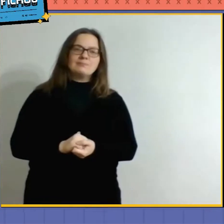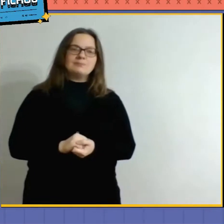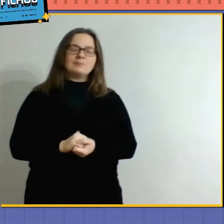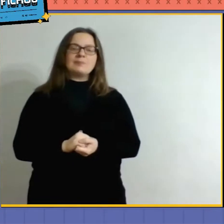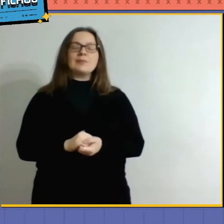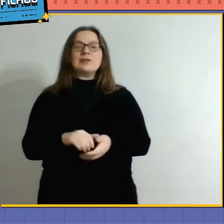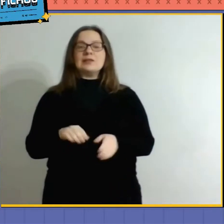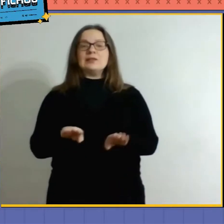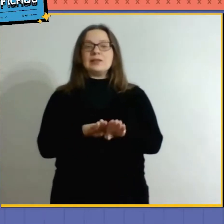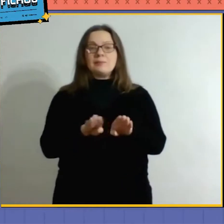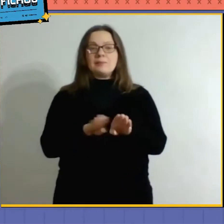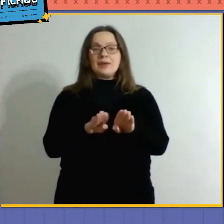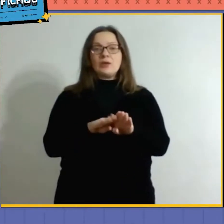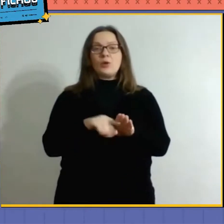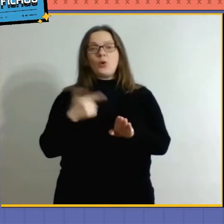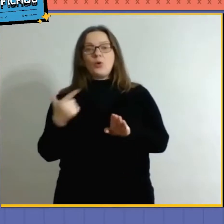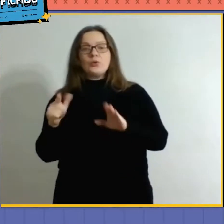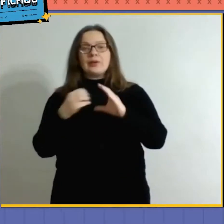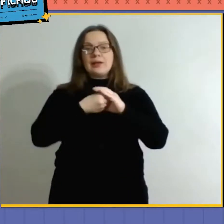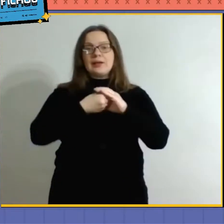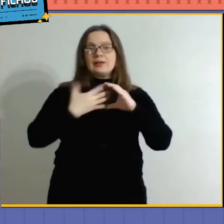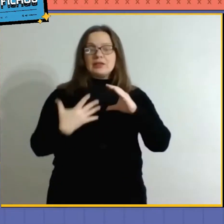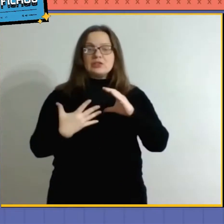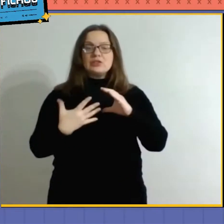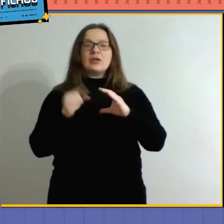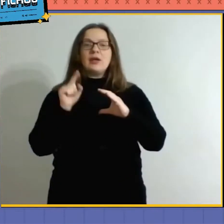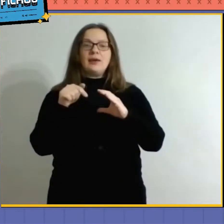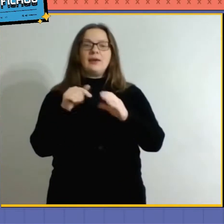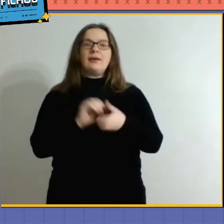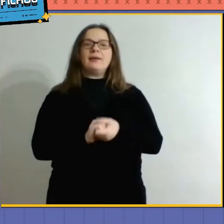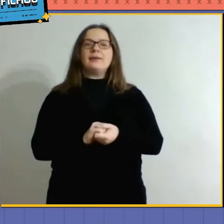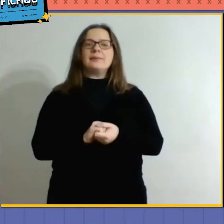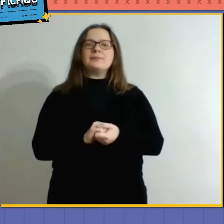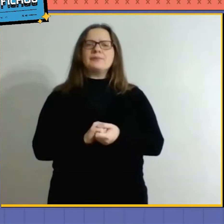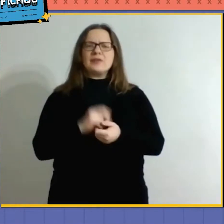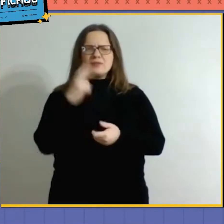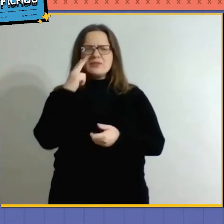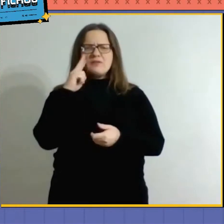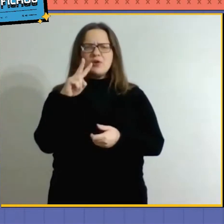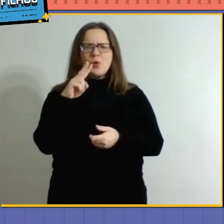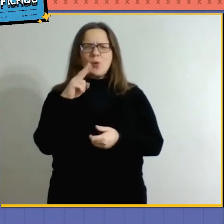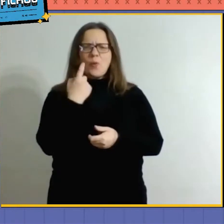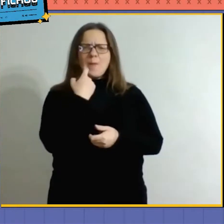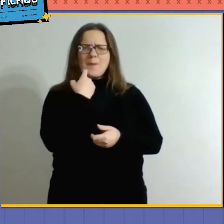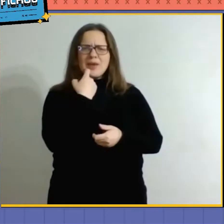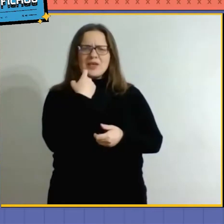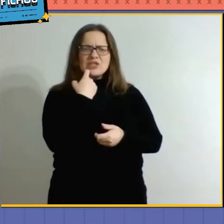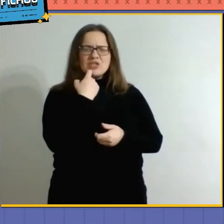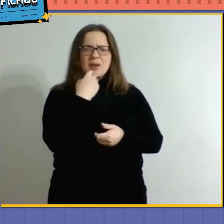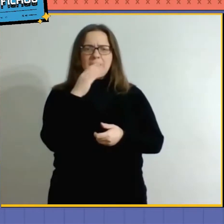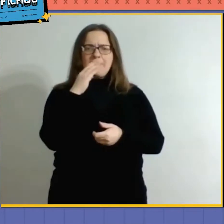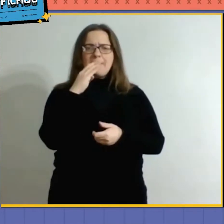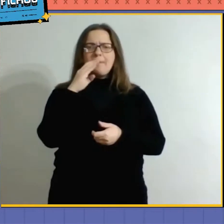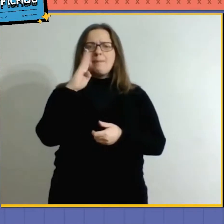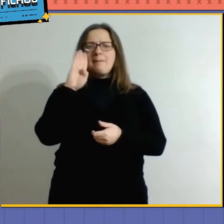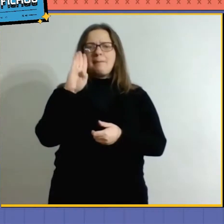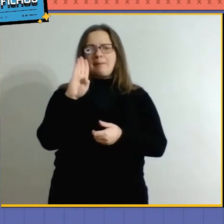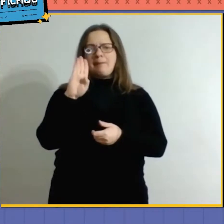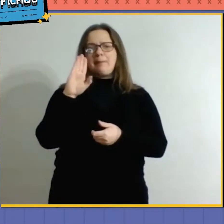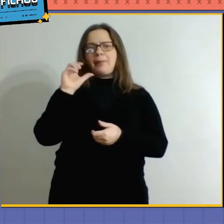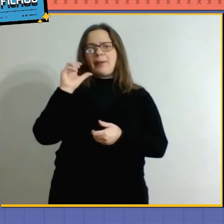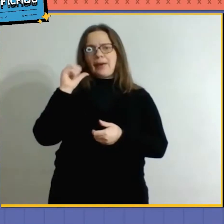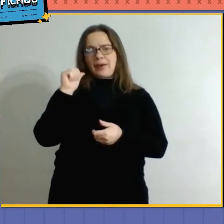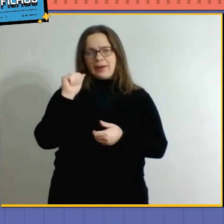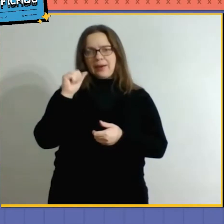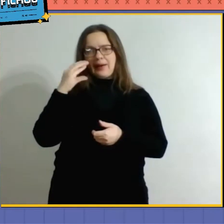preserva as coisas vocês já devem ter visto um bacalhau seco bacalhau sei que é conservado em sal né e na época do